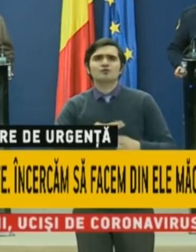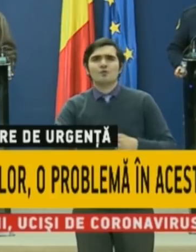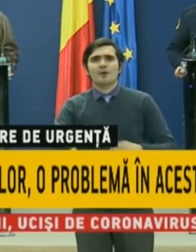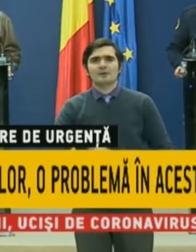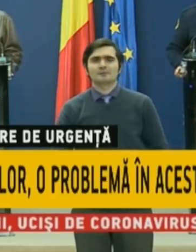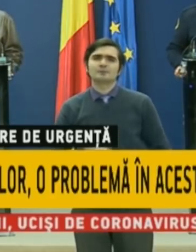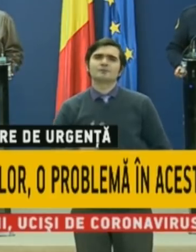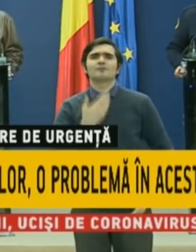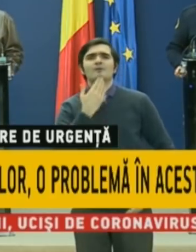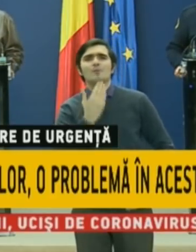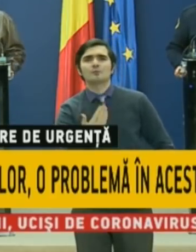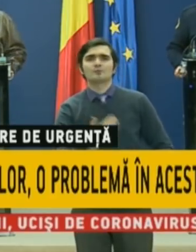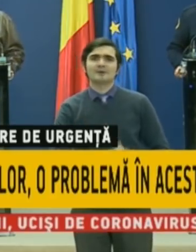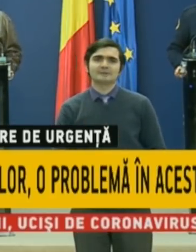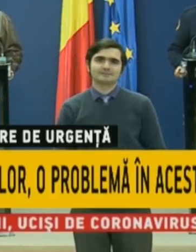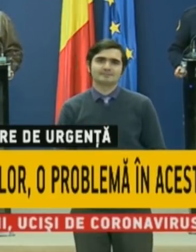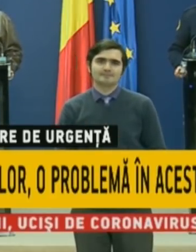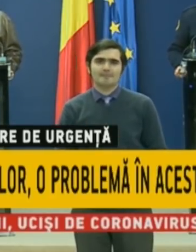mulțumesc!